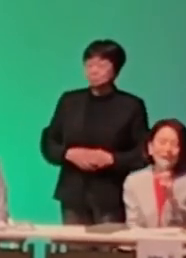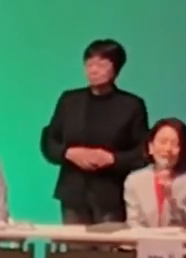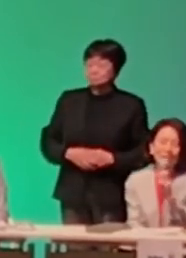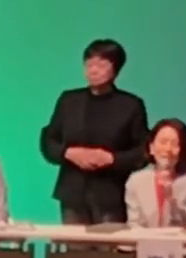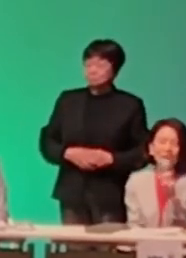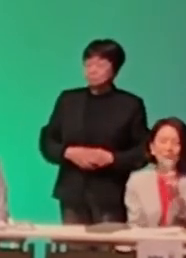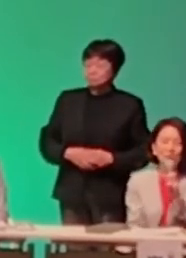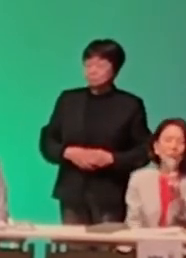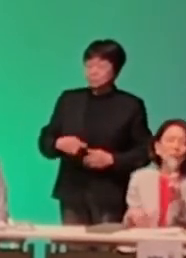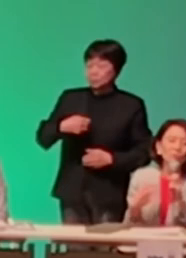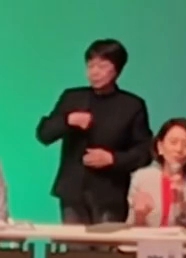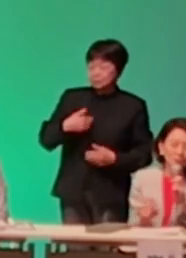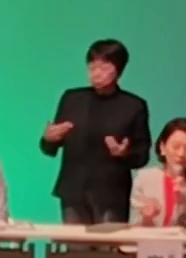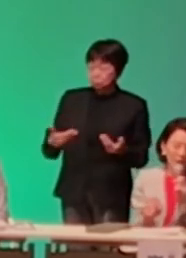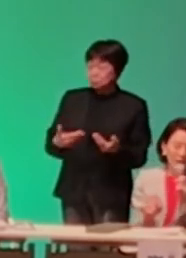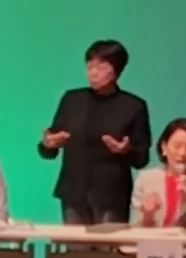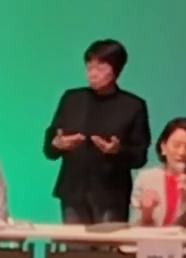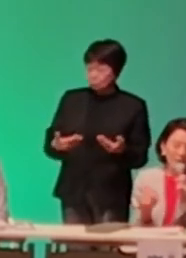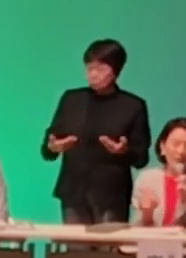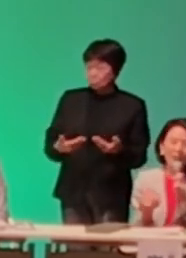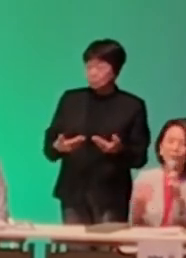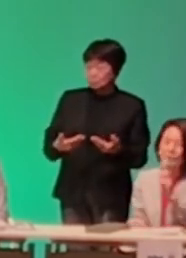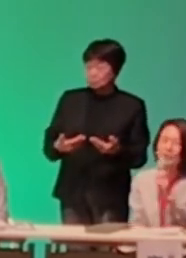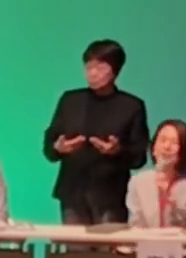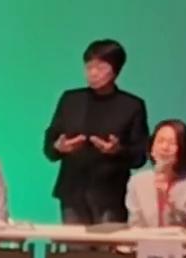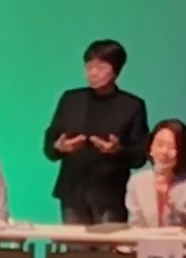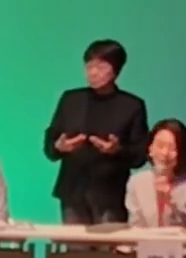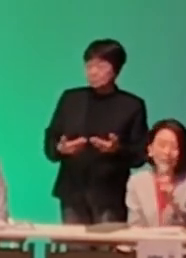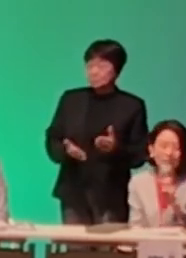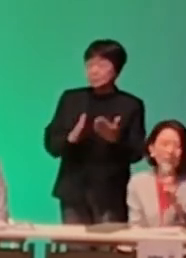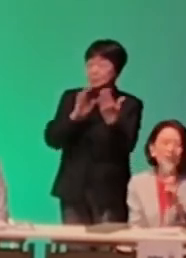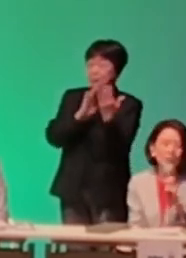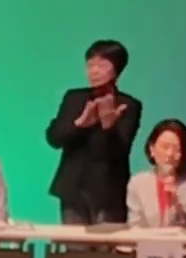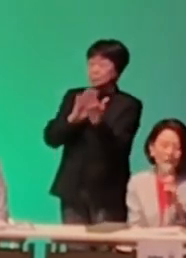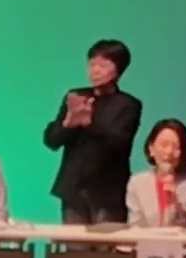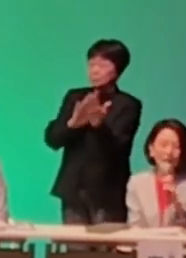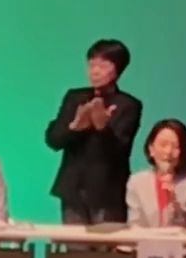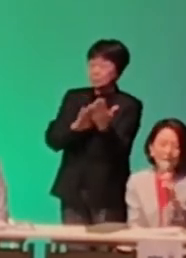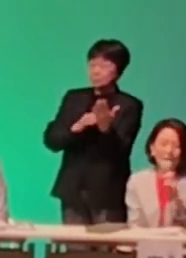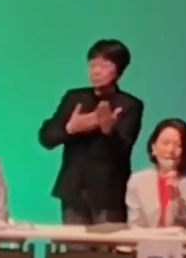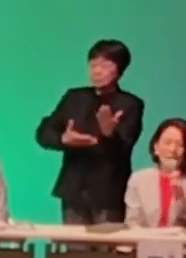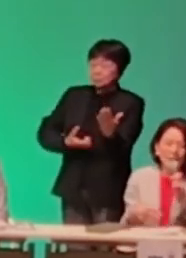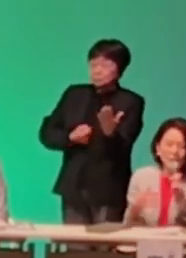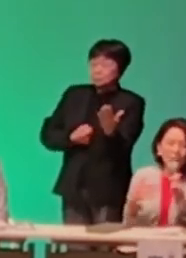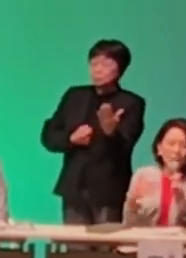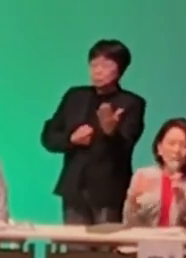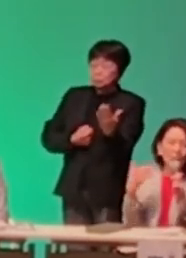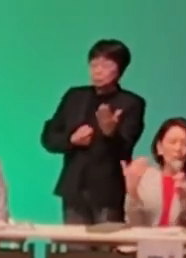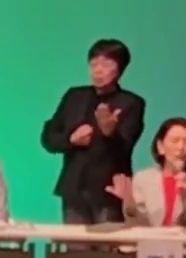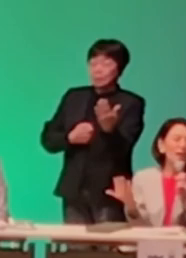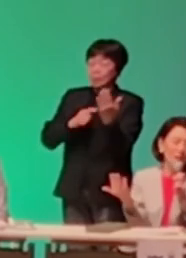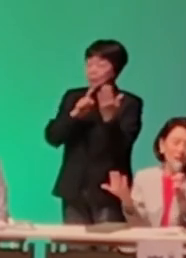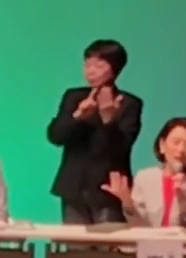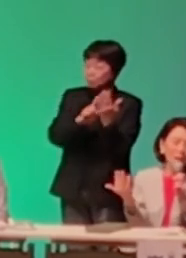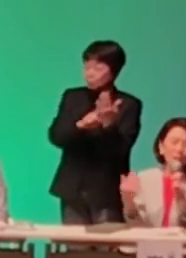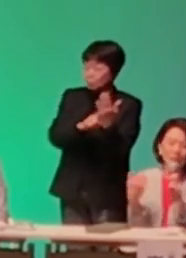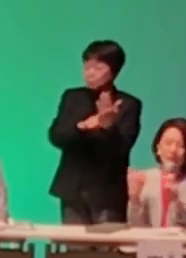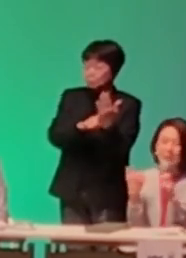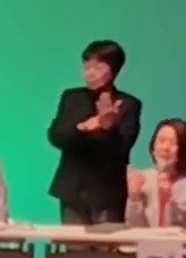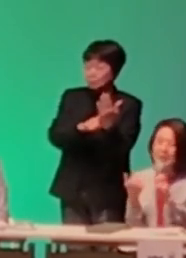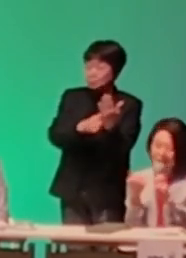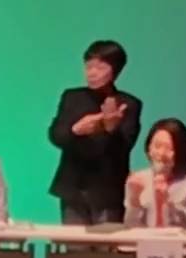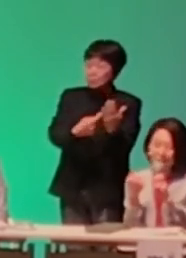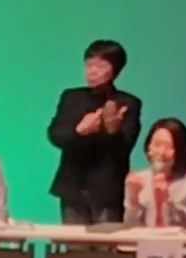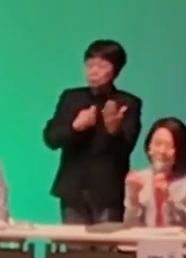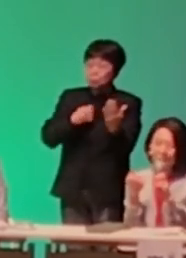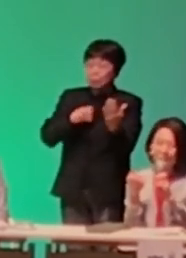ので私も仕事をする上で誰かと向き合う上で気をつけていることは、きっとこう思われているからこうしな